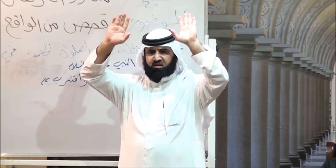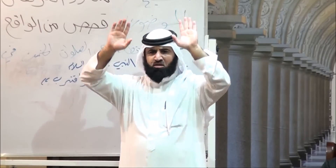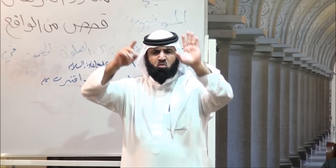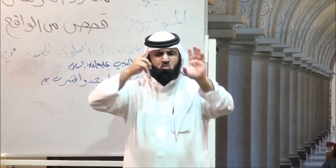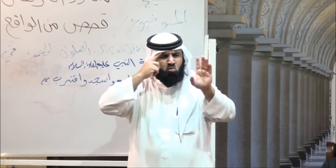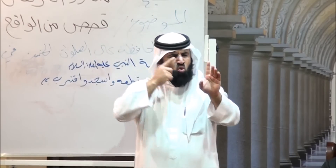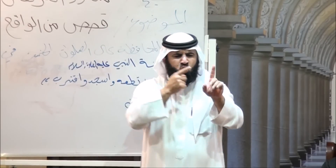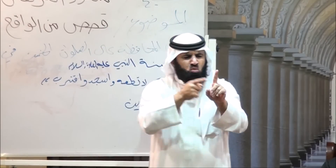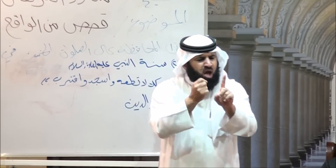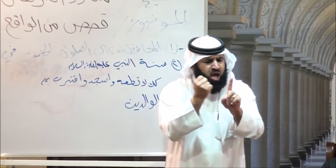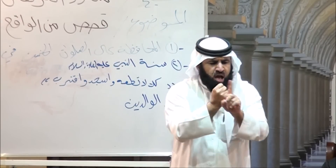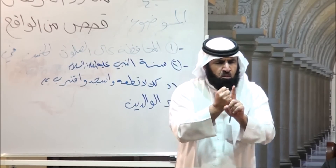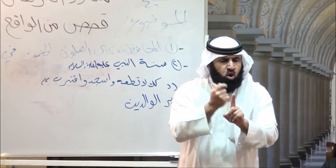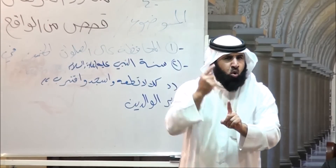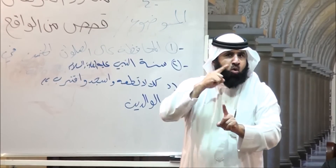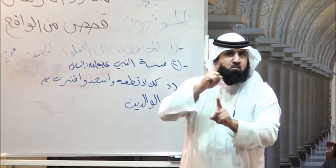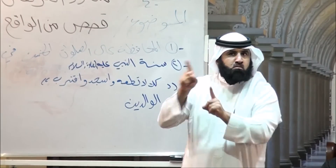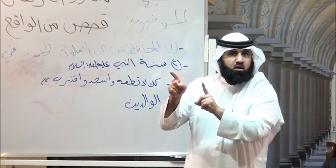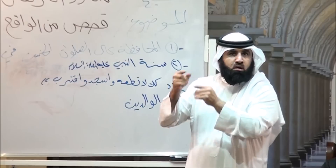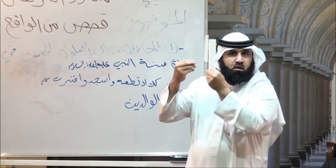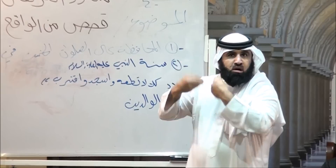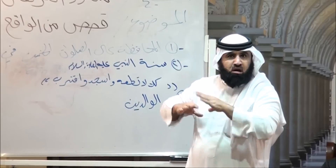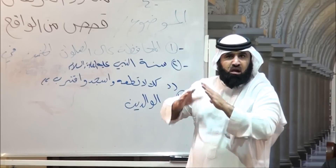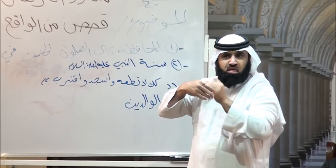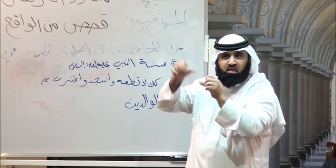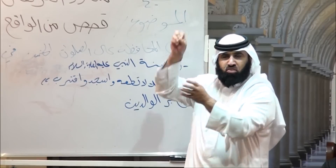وأقبلت على العبادة،